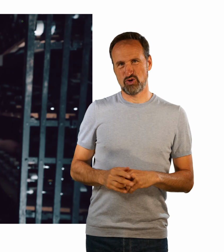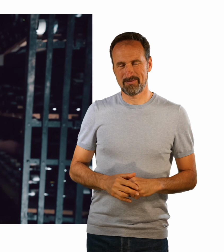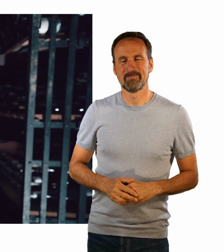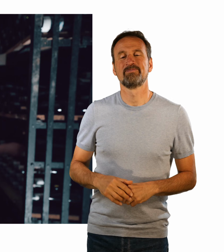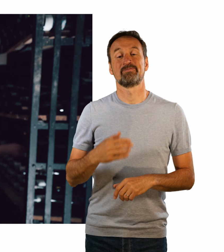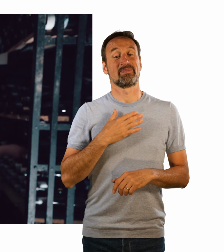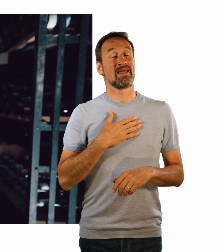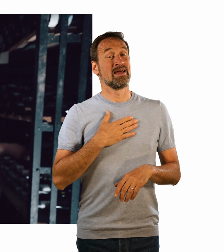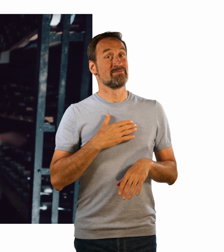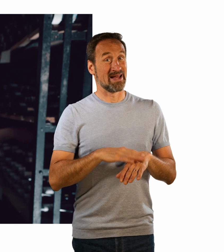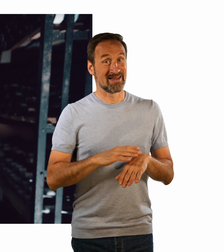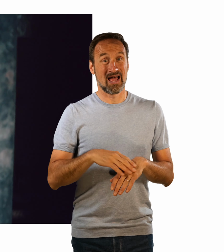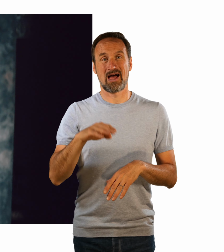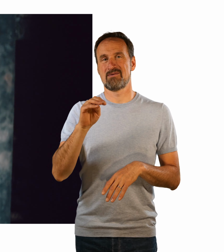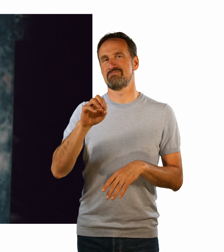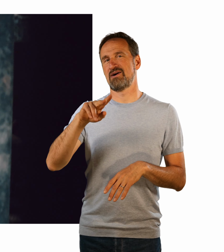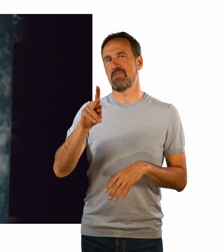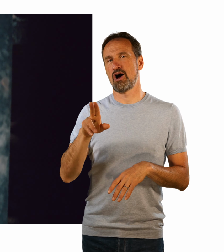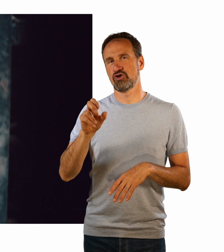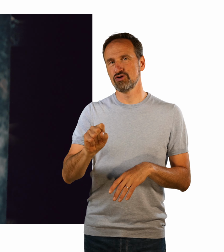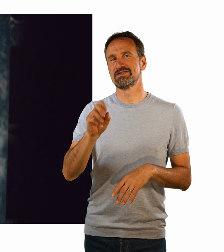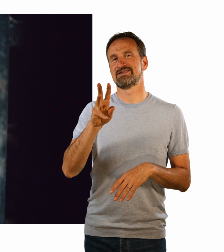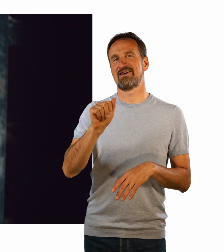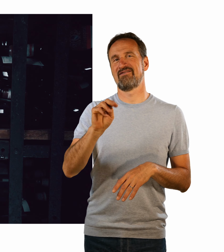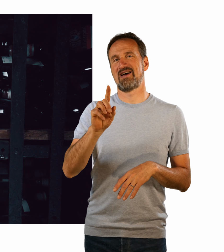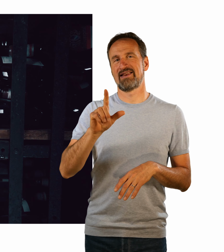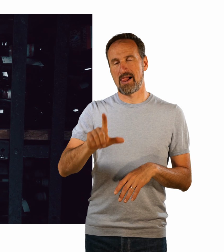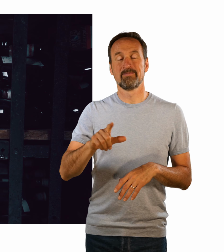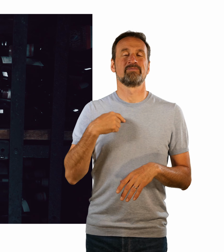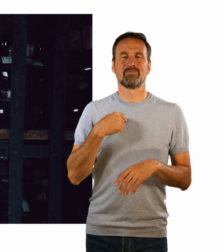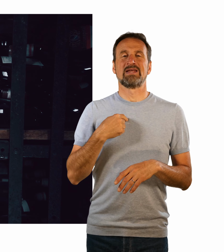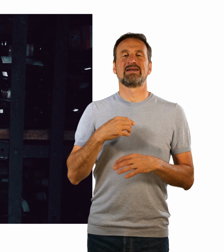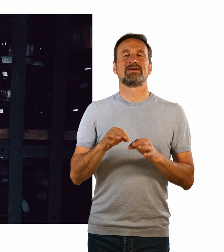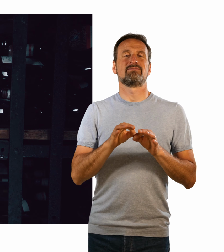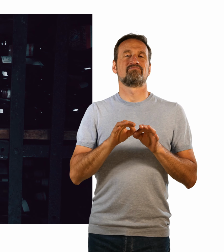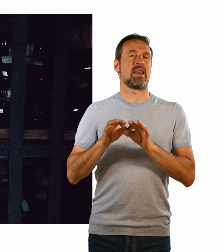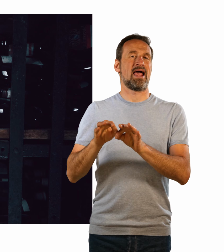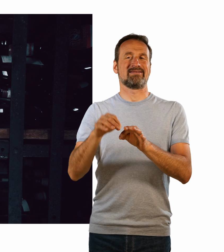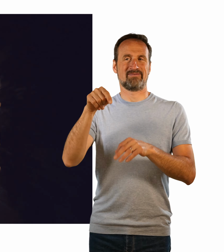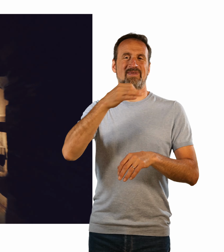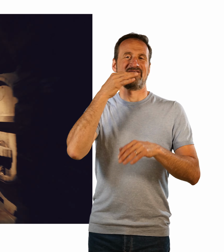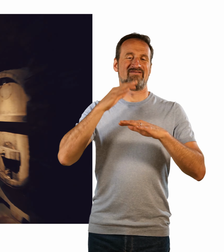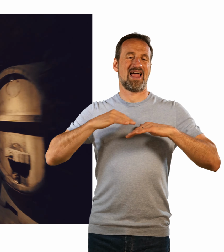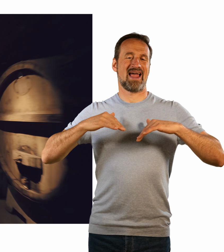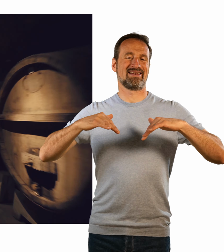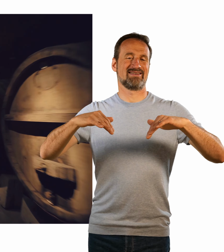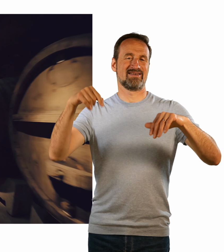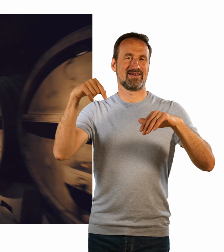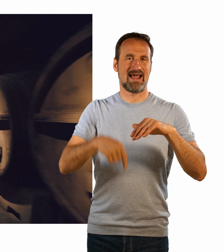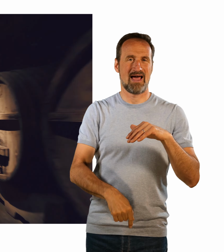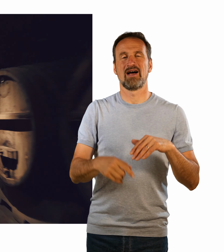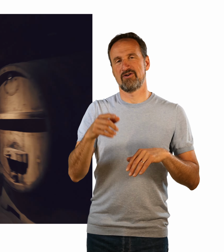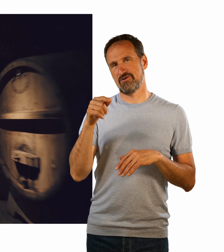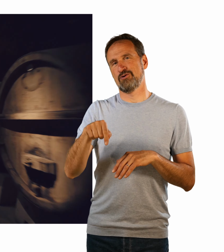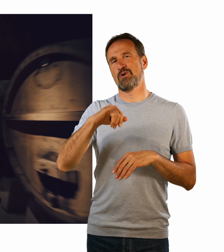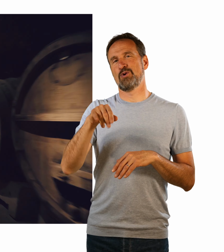Mein Name ist Markus Frankl. Ich bin der Leiter der Wienothek hier im Weingut Julio-Spital in Würzburg. Wir sind hier im